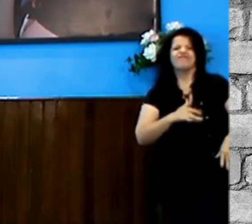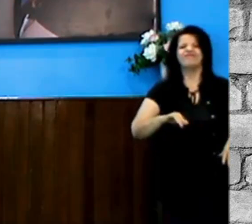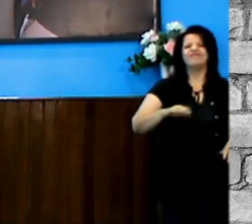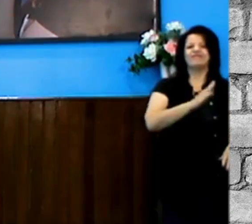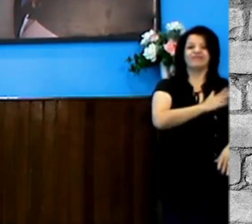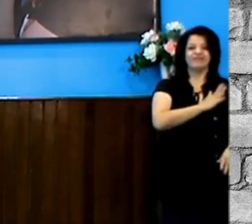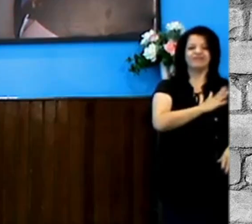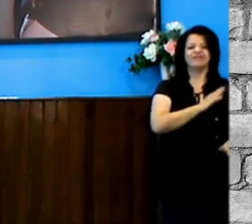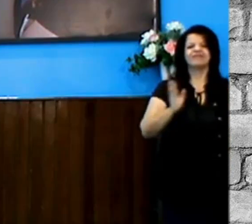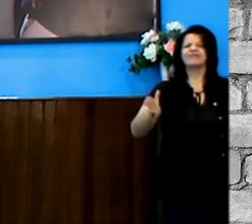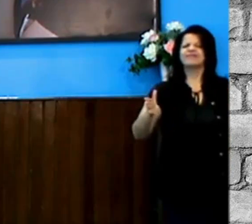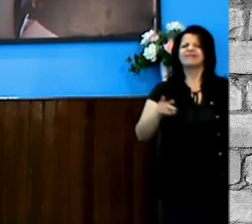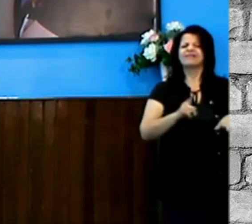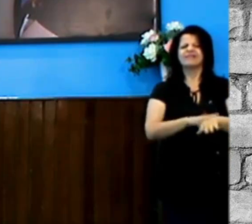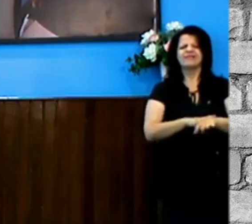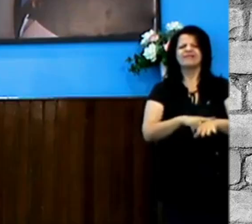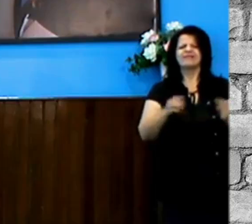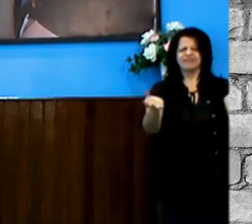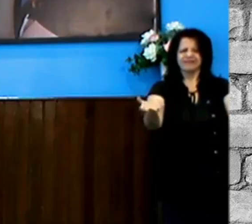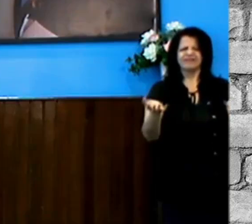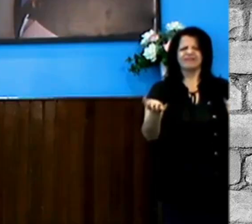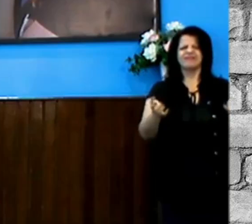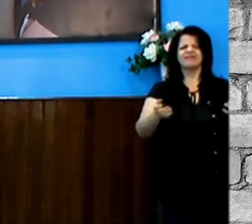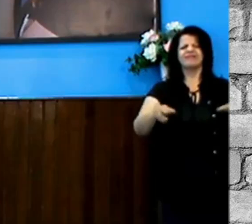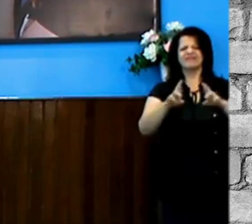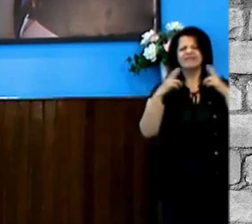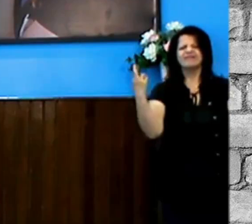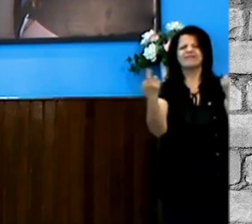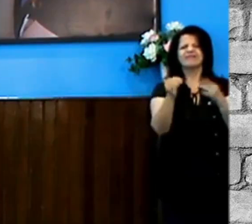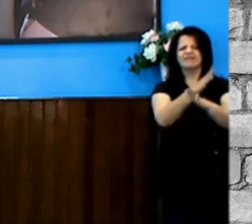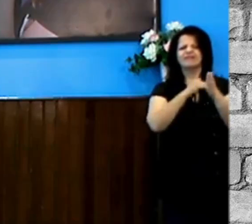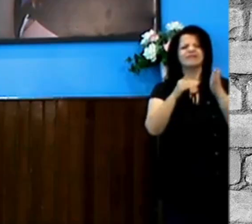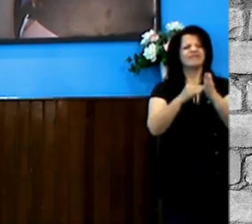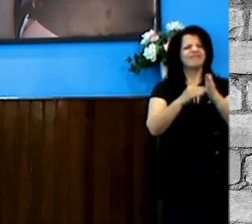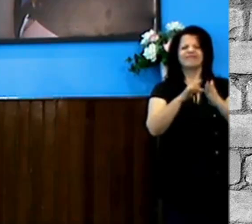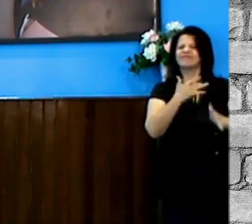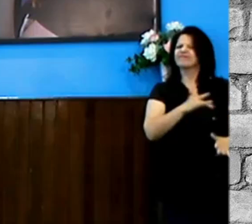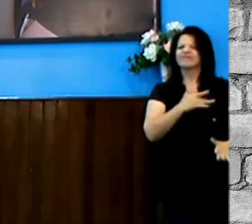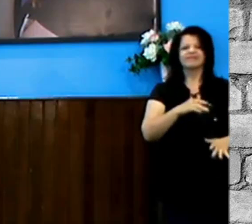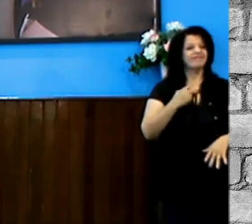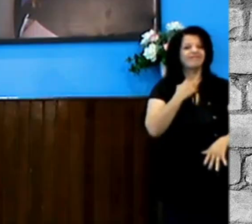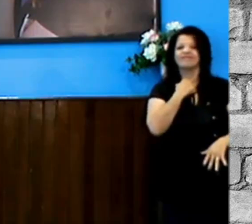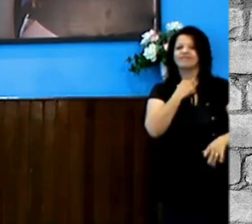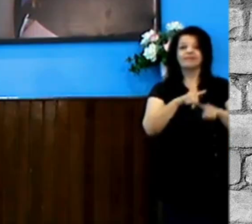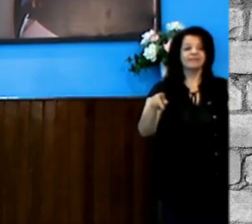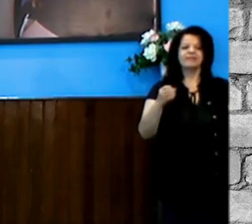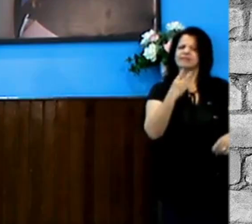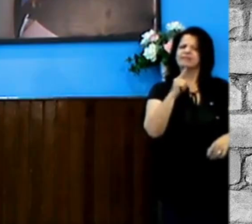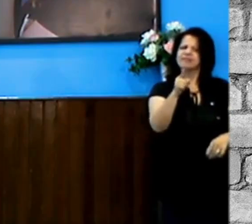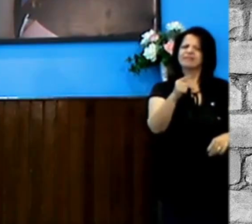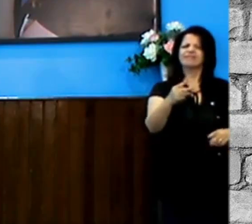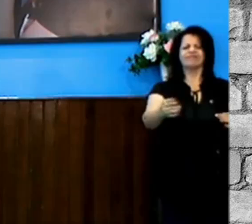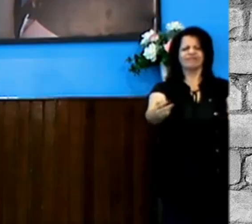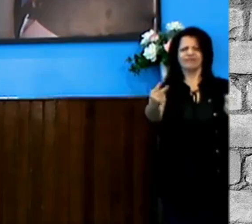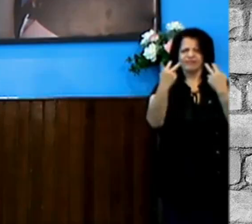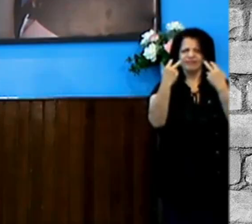né? E esse é o momento em que nós gostaríamos de estar reunidos com todos vocês. Que pena que nós não podemos, mas que bom que você está aí e